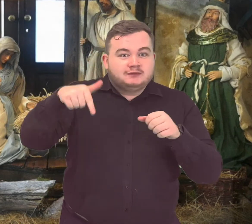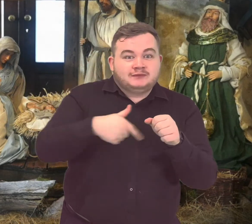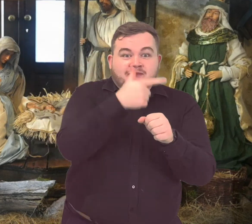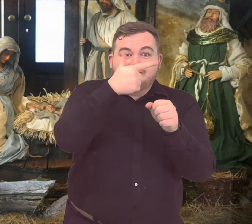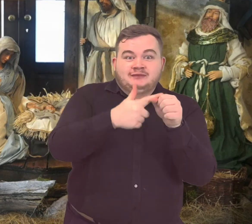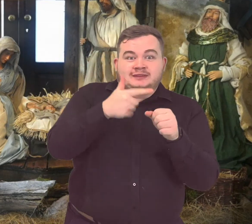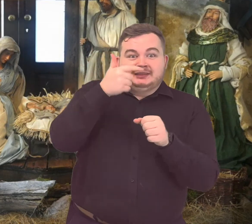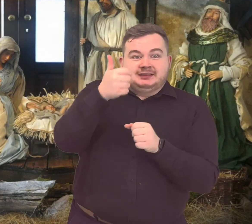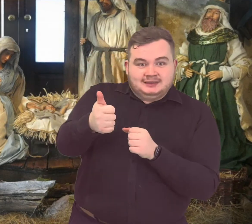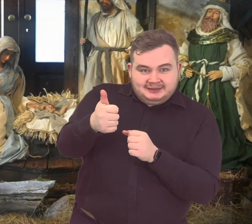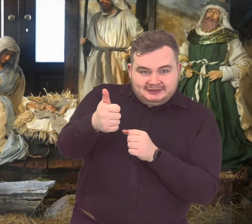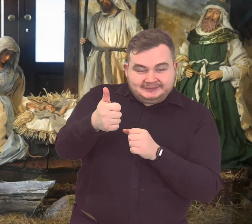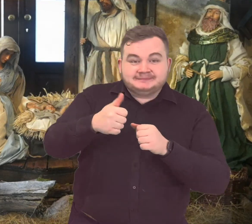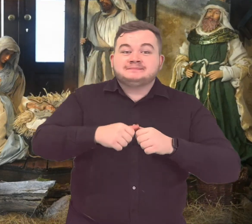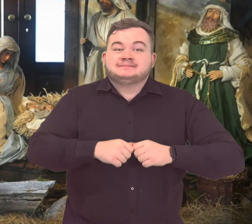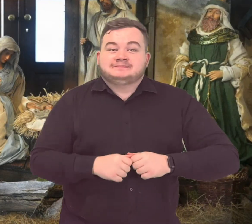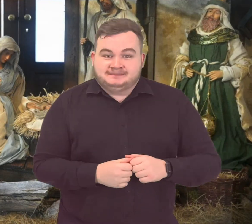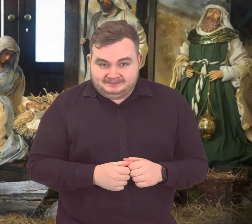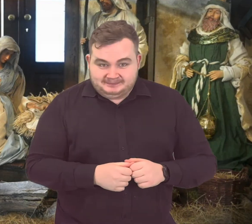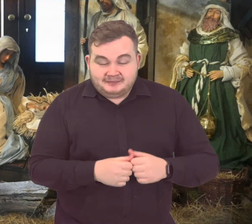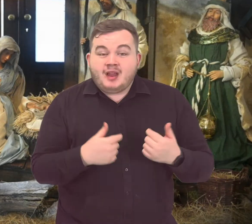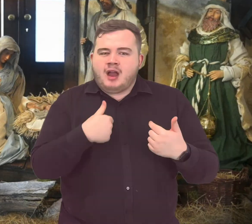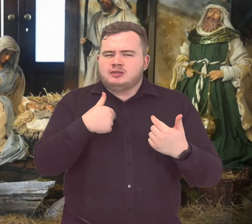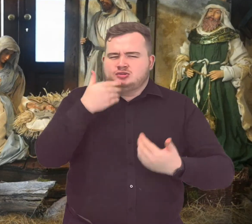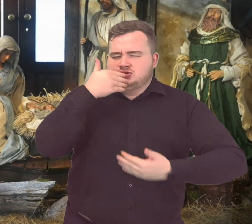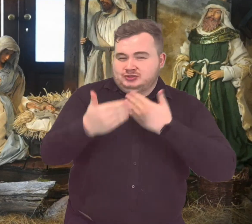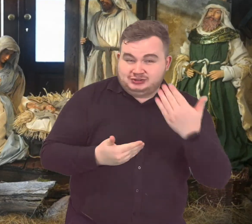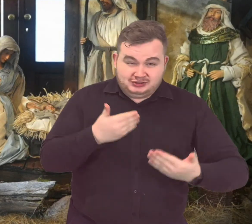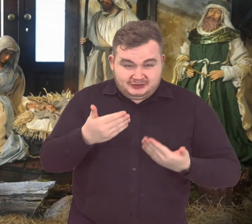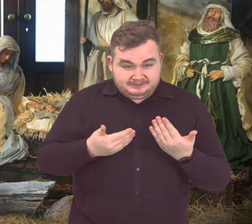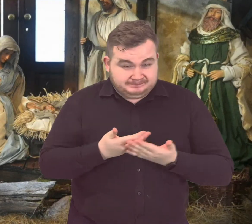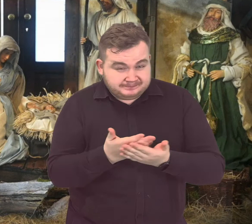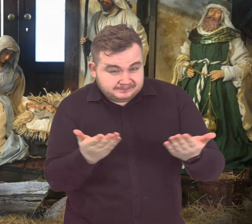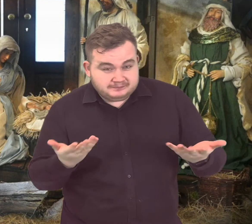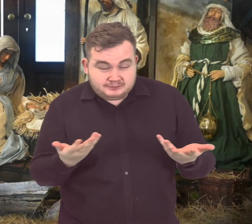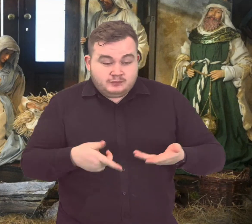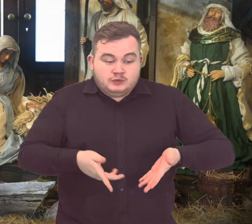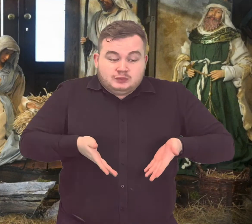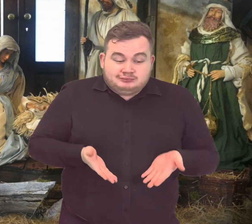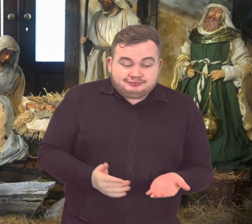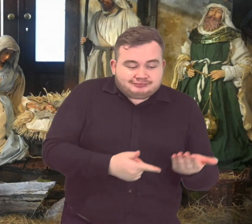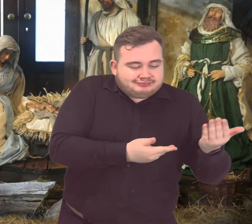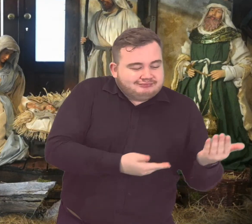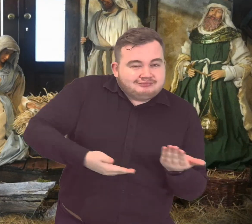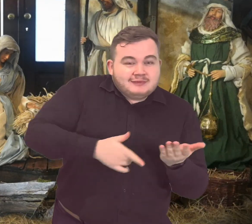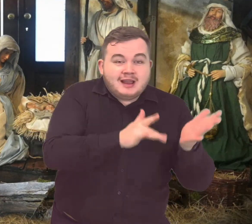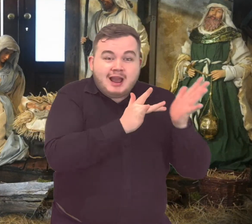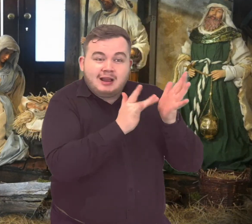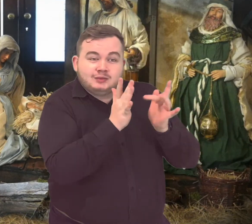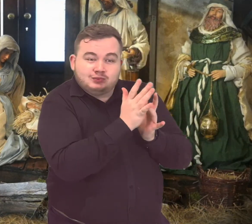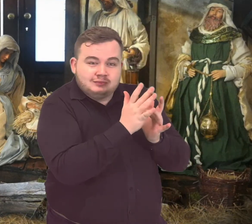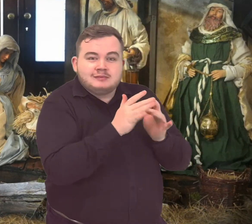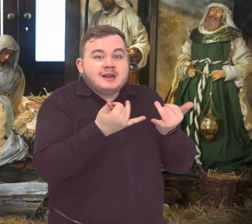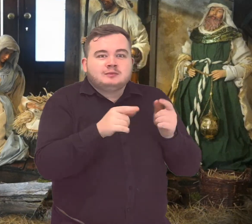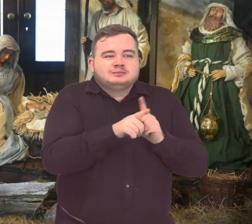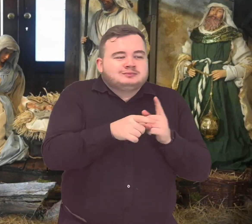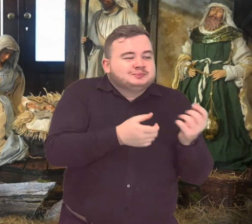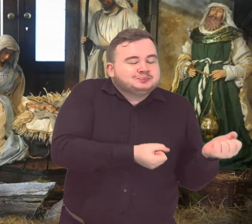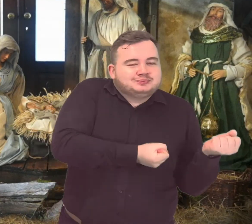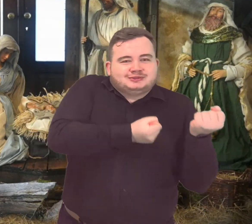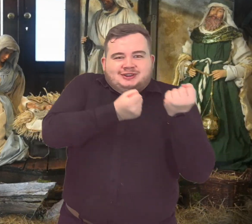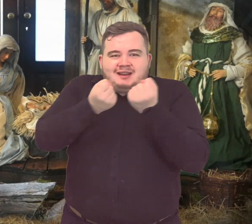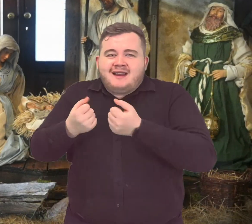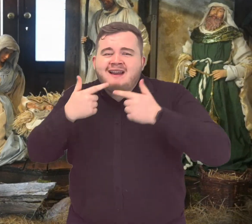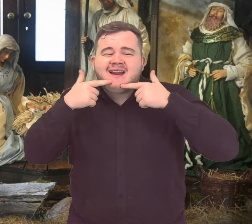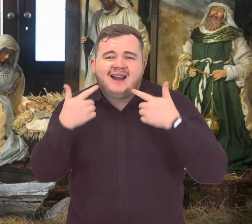2021 roku. Życzę, aby nowonarodzony Chrystus przyniósł wszystkim jak najwięcej